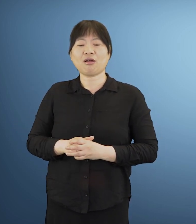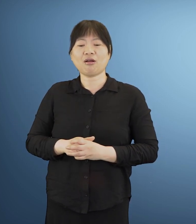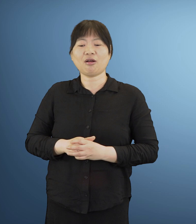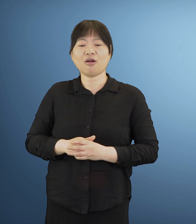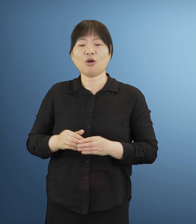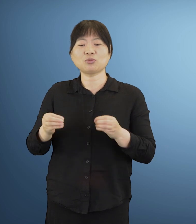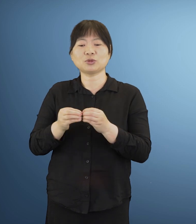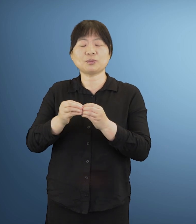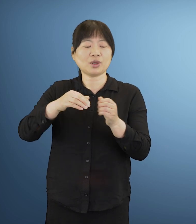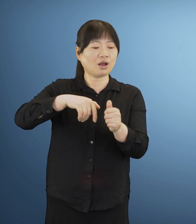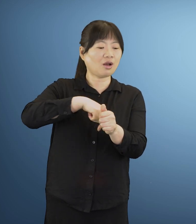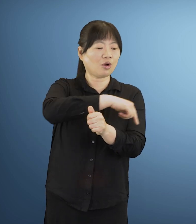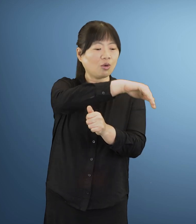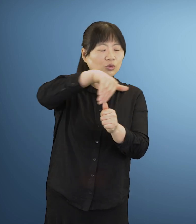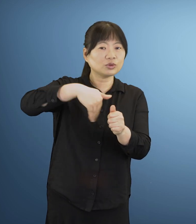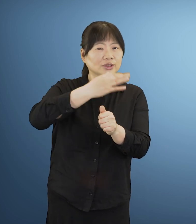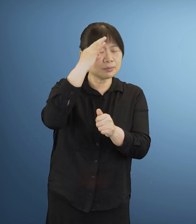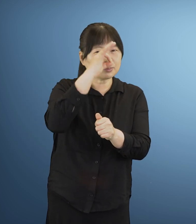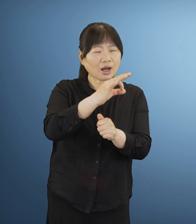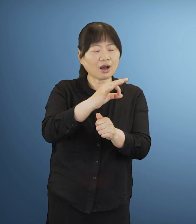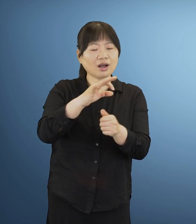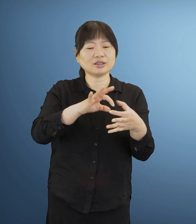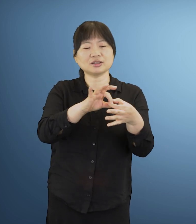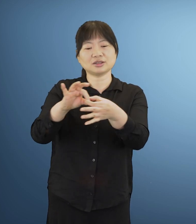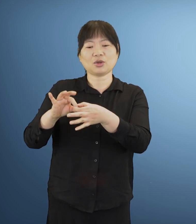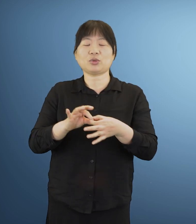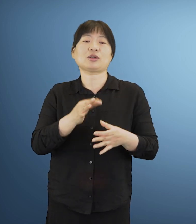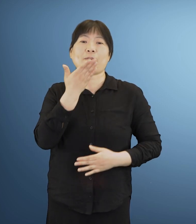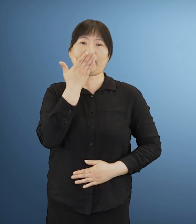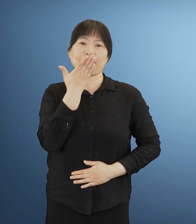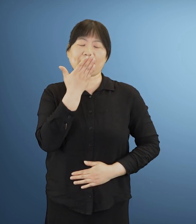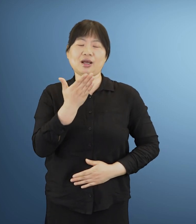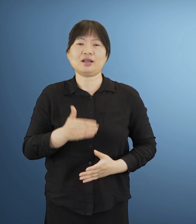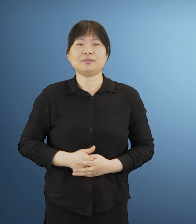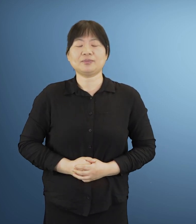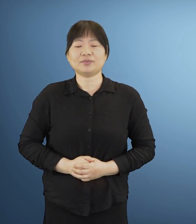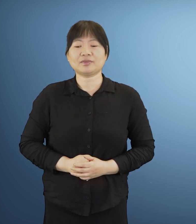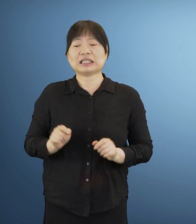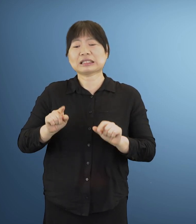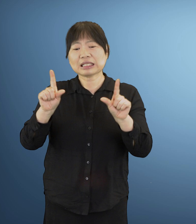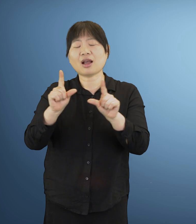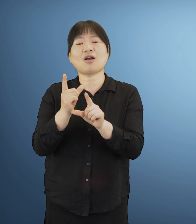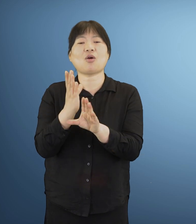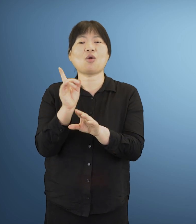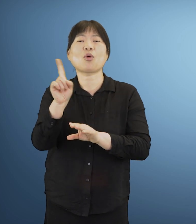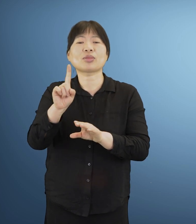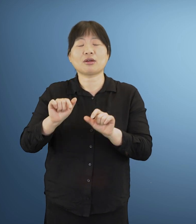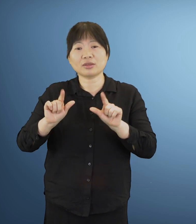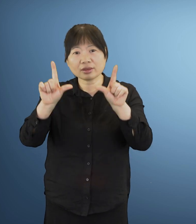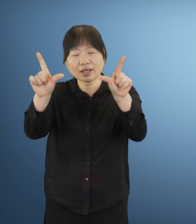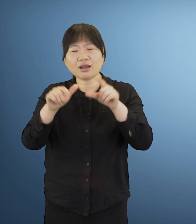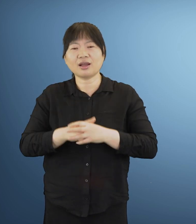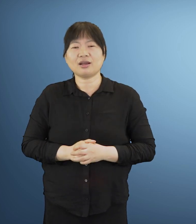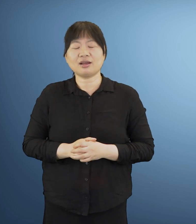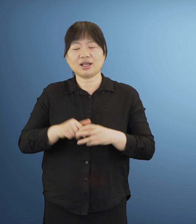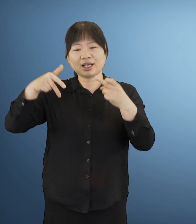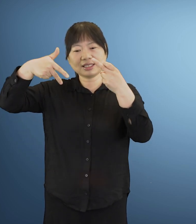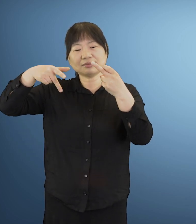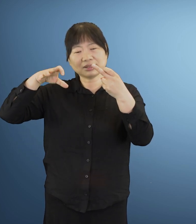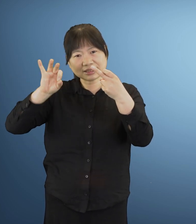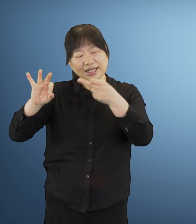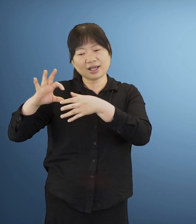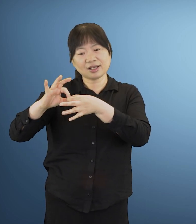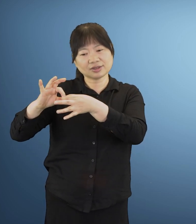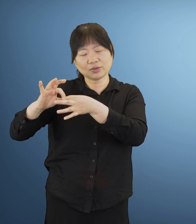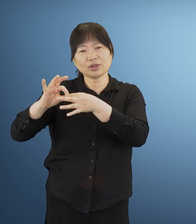문맥과 연결고리를 가질 수밖에 없다는 얘기가 돼요. 그날, 어떤 날. 그래서 12장으로